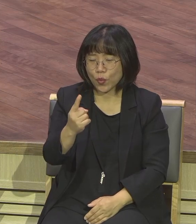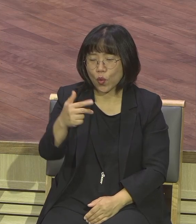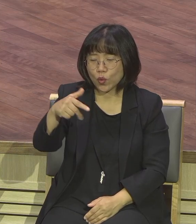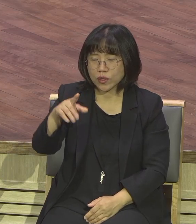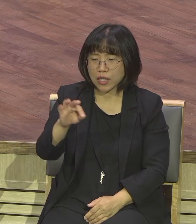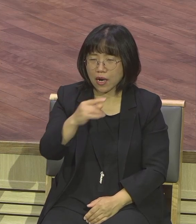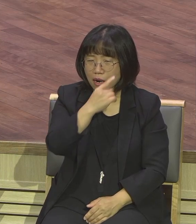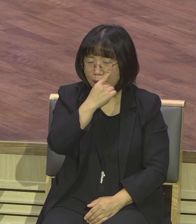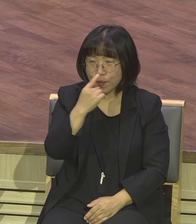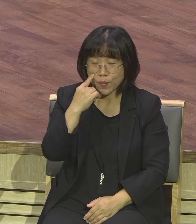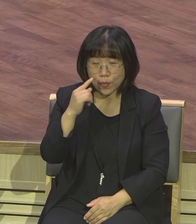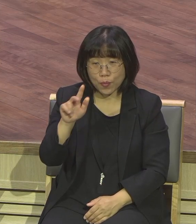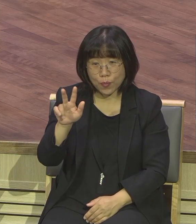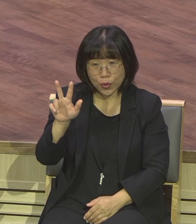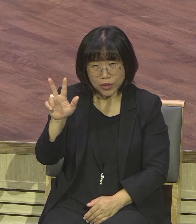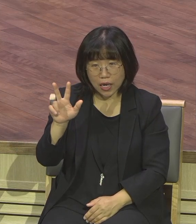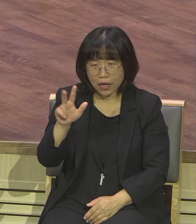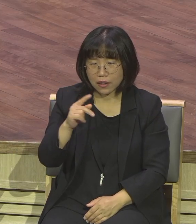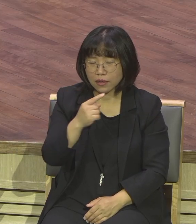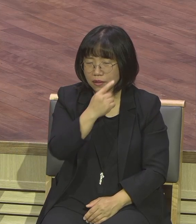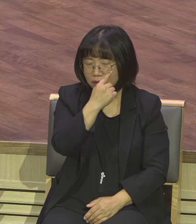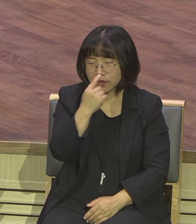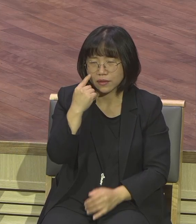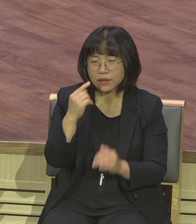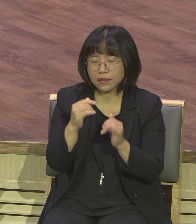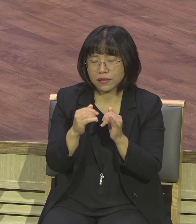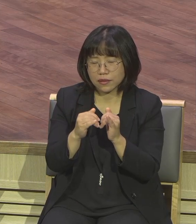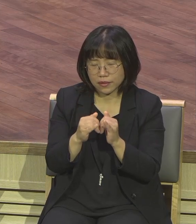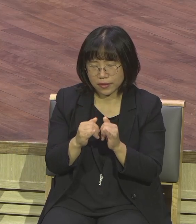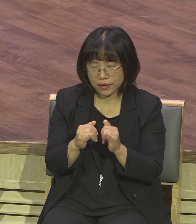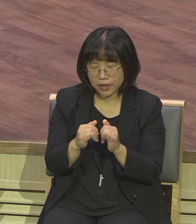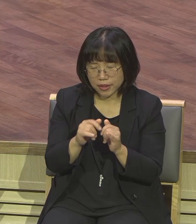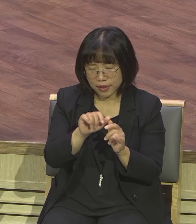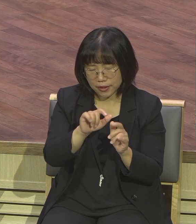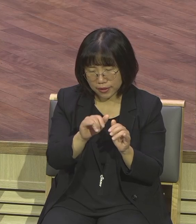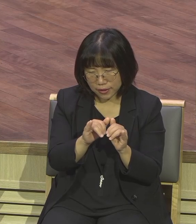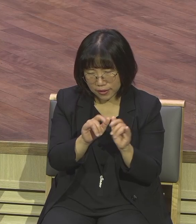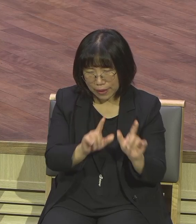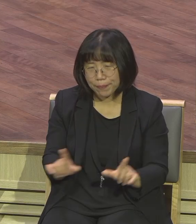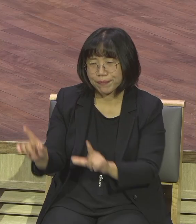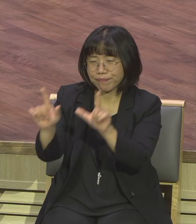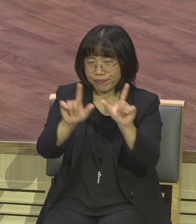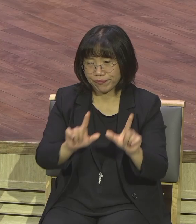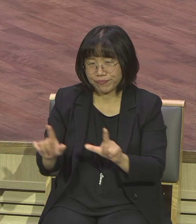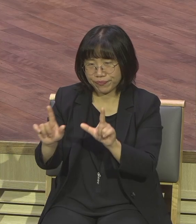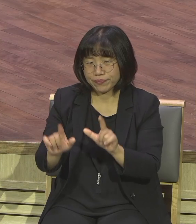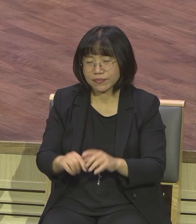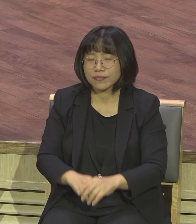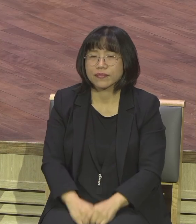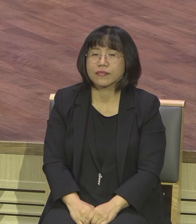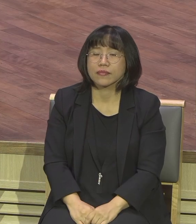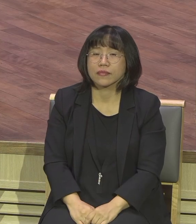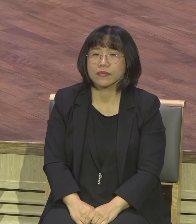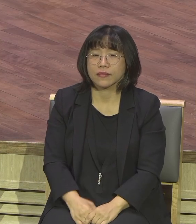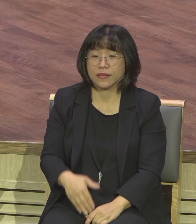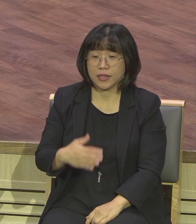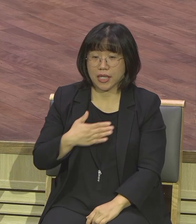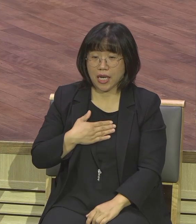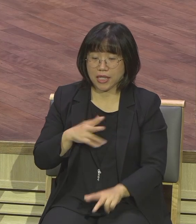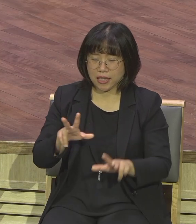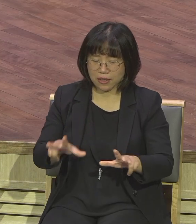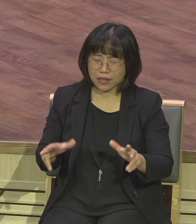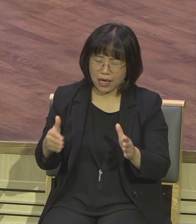이게 우리예요. 제가 그걸 처음 하고 말씀드린다니까요. 이 나이 먹도록